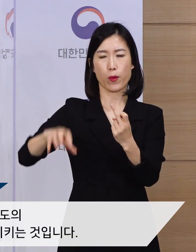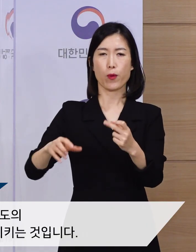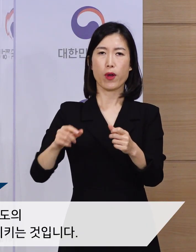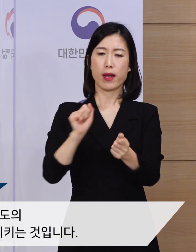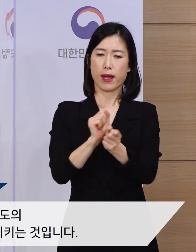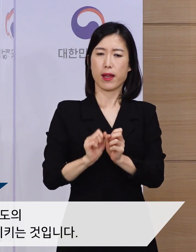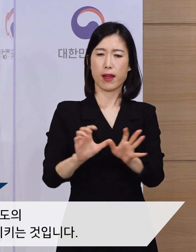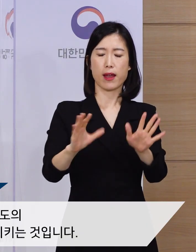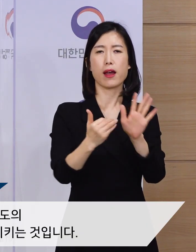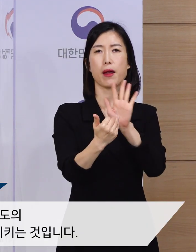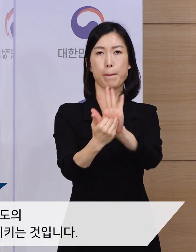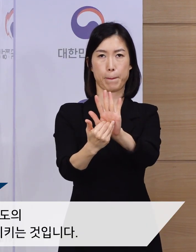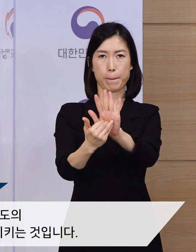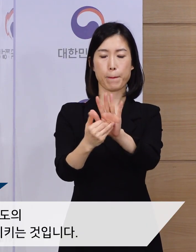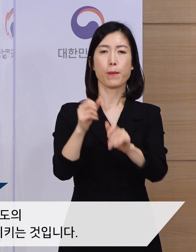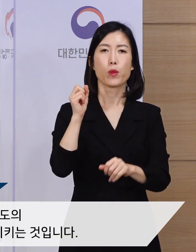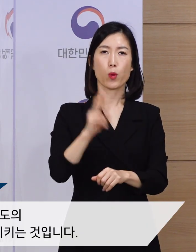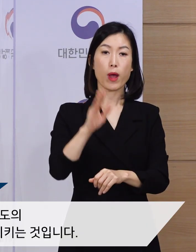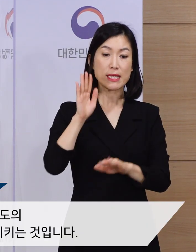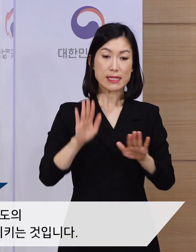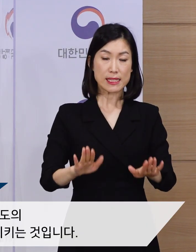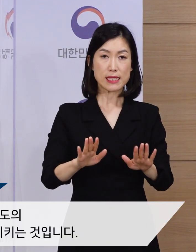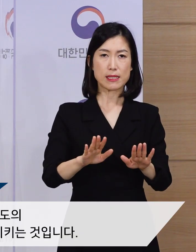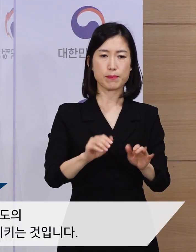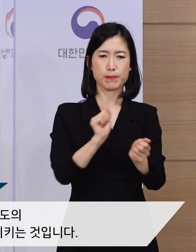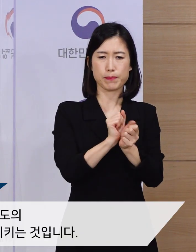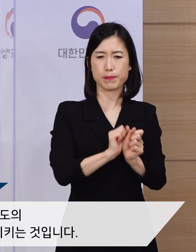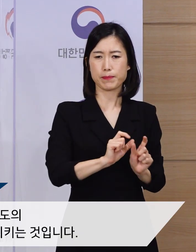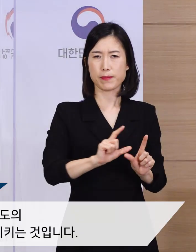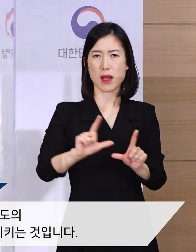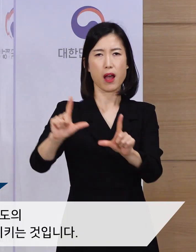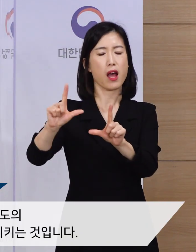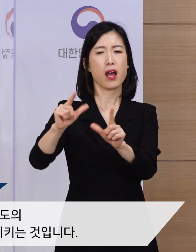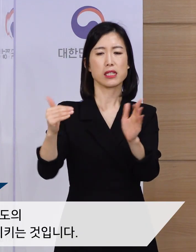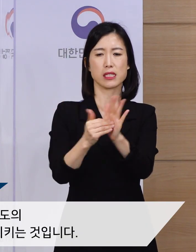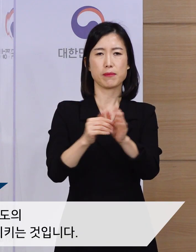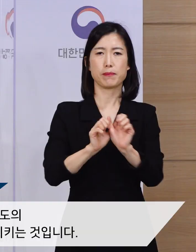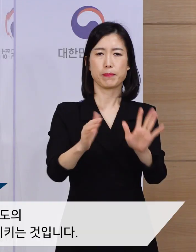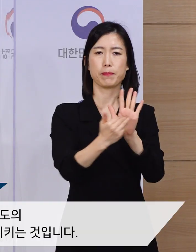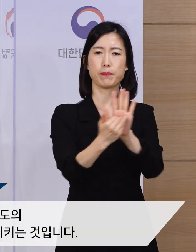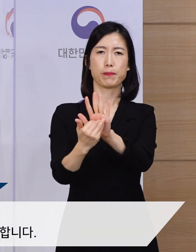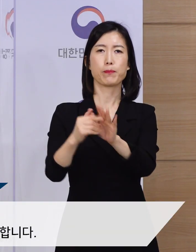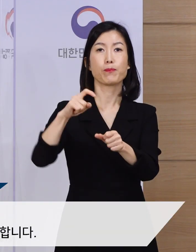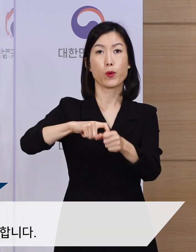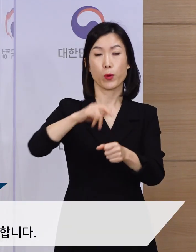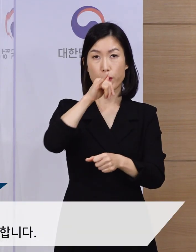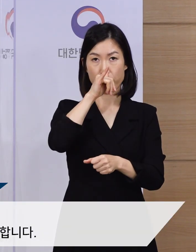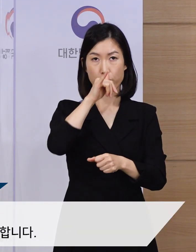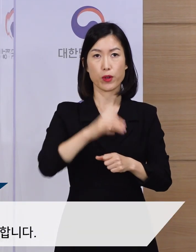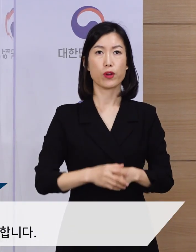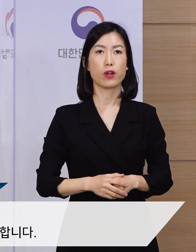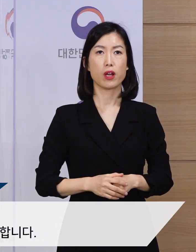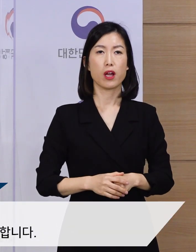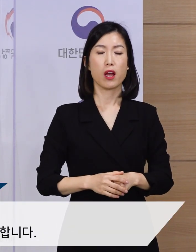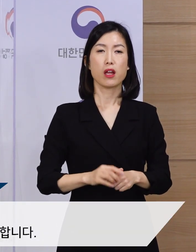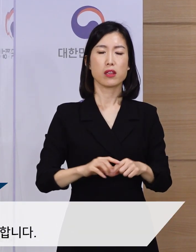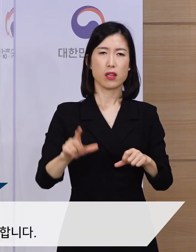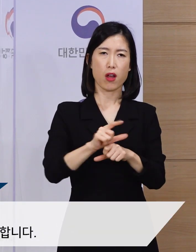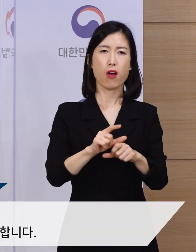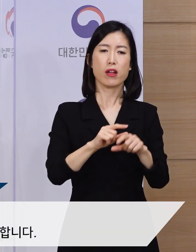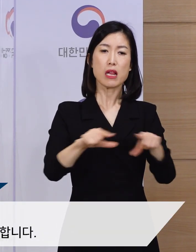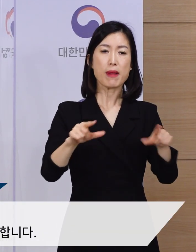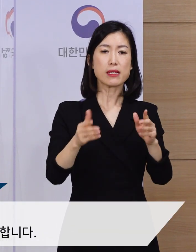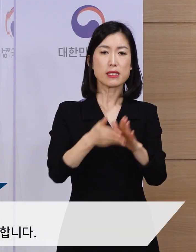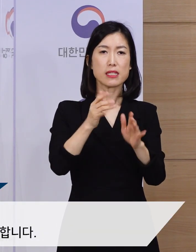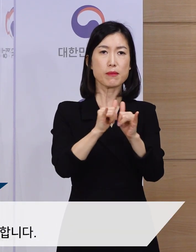유행을 차단하고 현재의 추세를 반전시키는 것입니다. 특히 서민경제에 큰